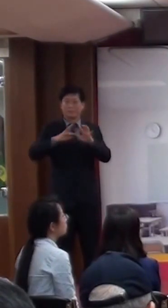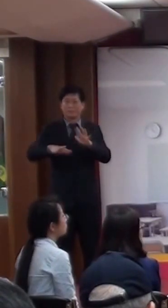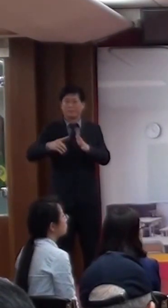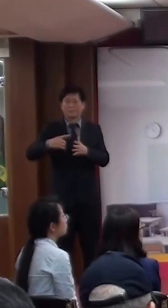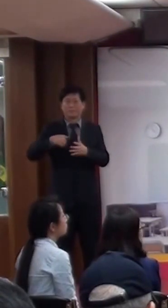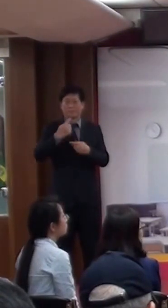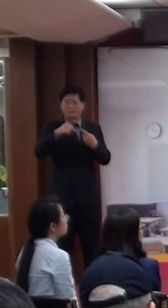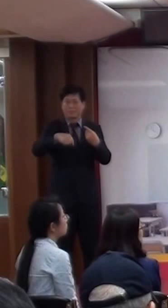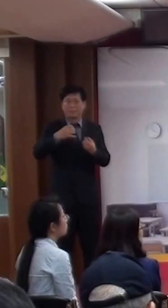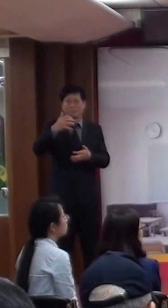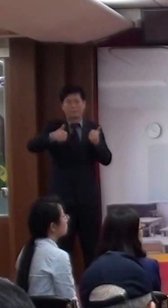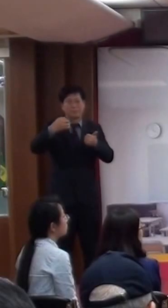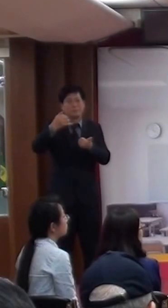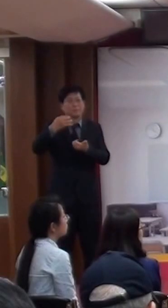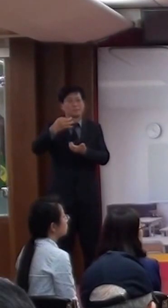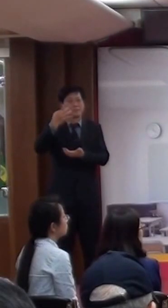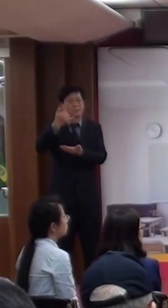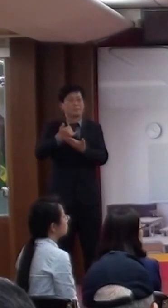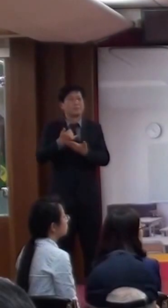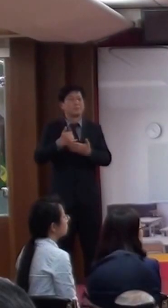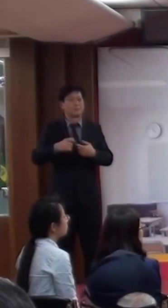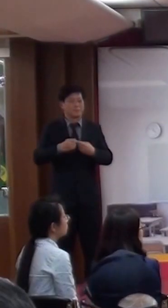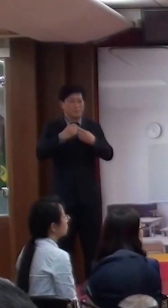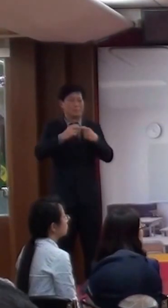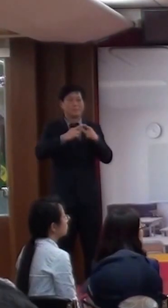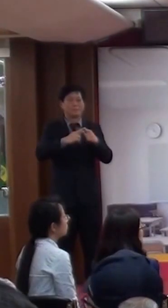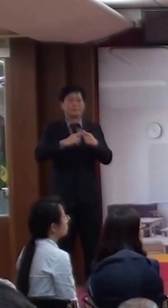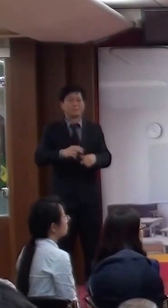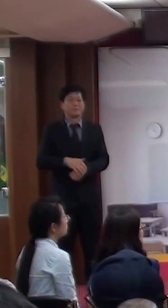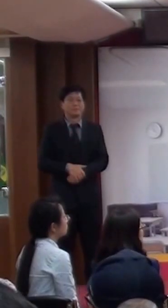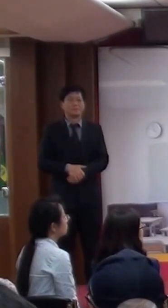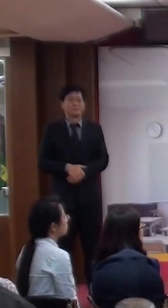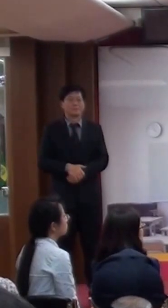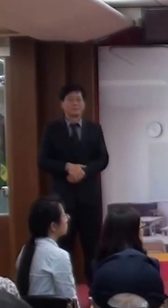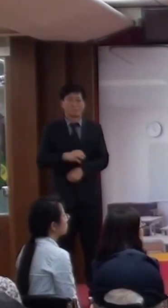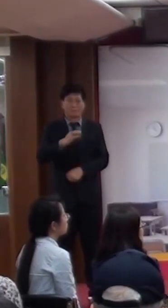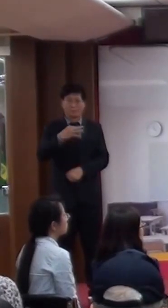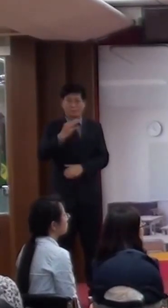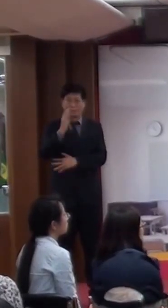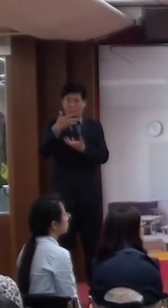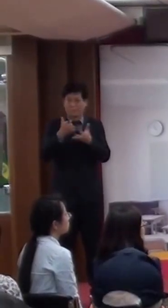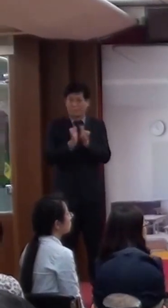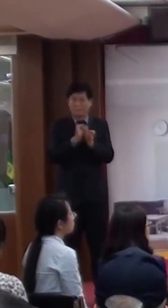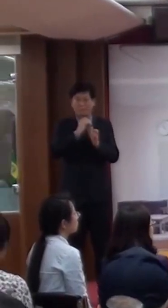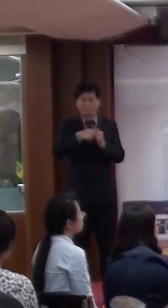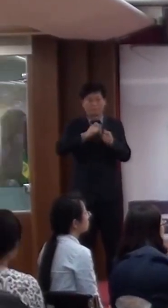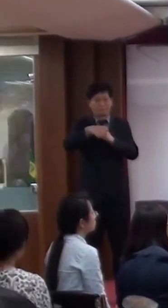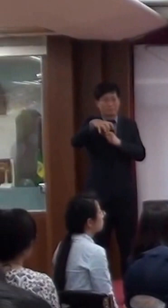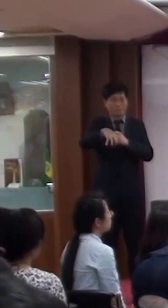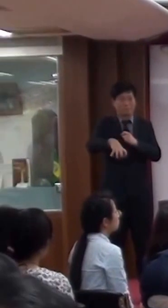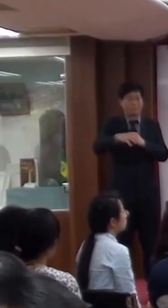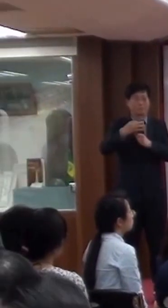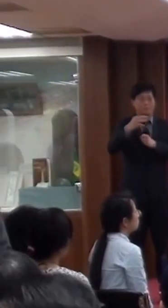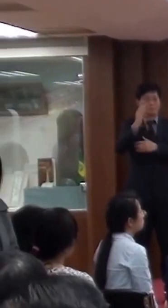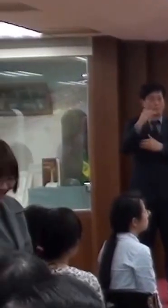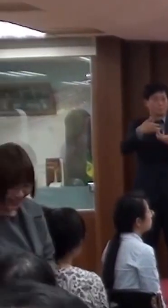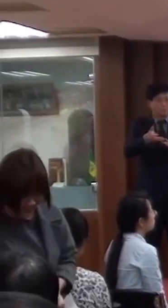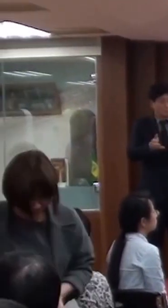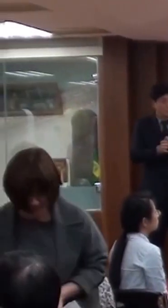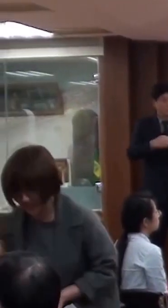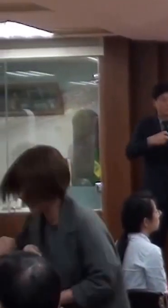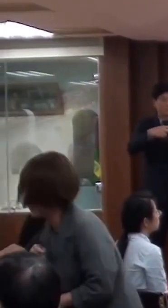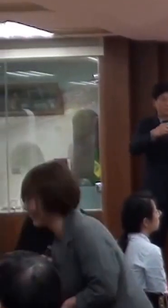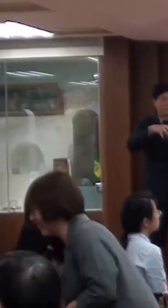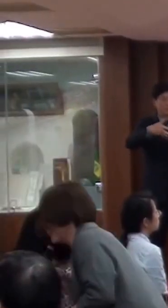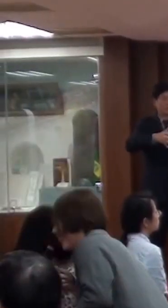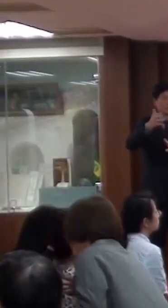今天的与会长官跟贵宾。首先为各位介绍的是我们财政部赋税署财产税组李素